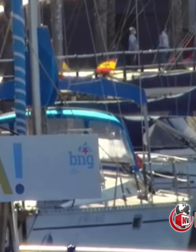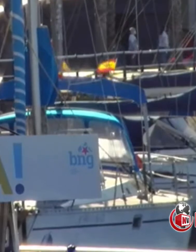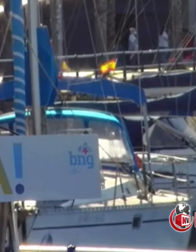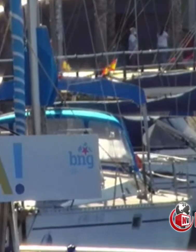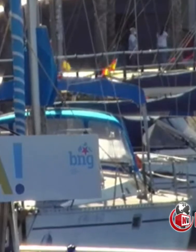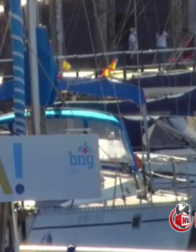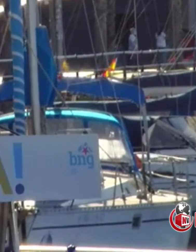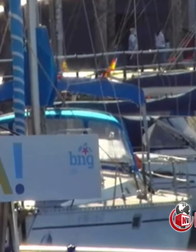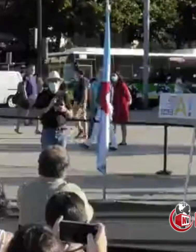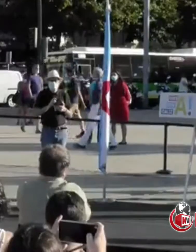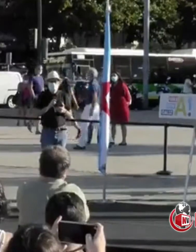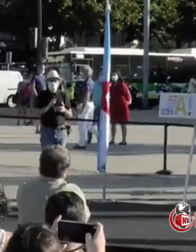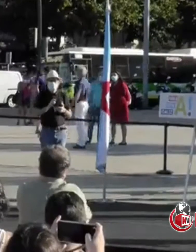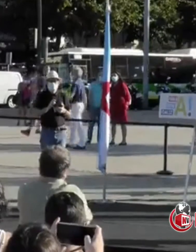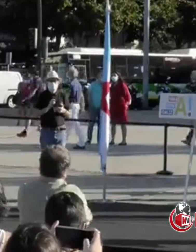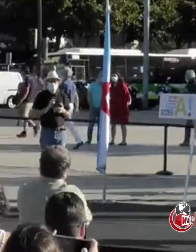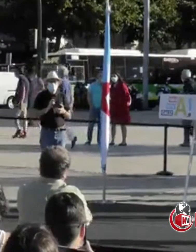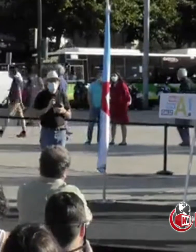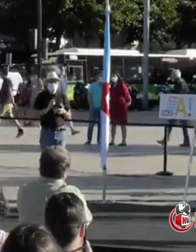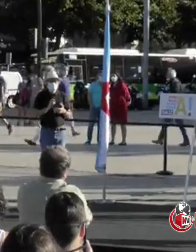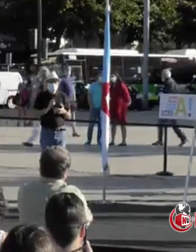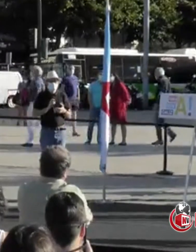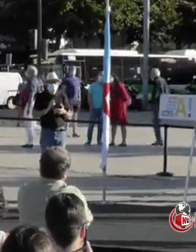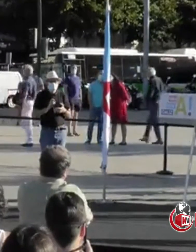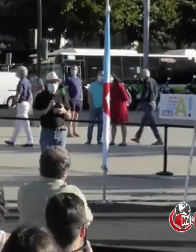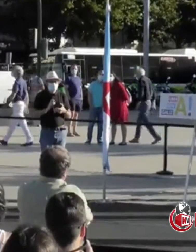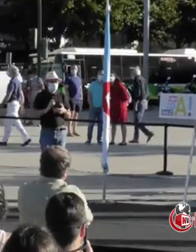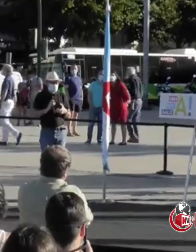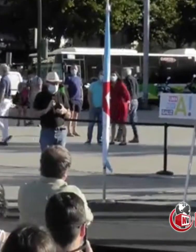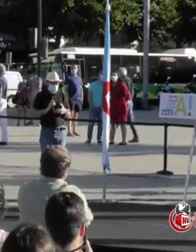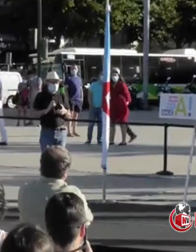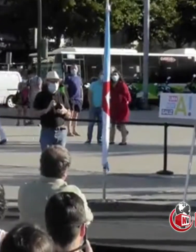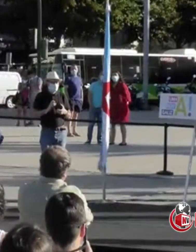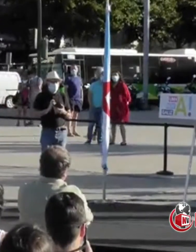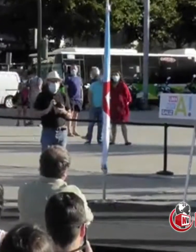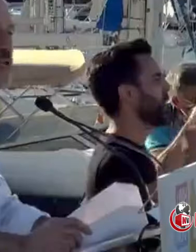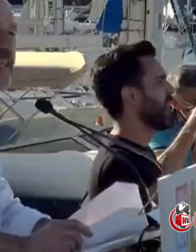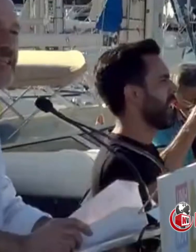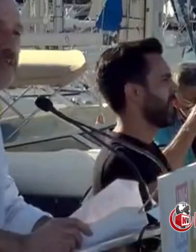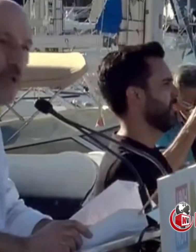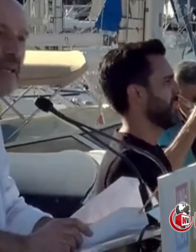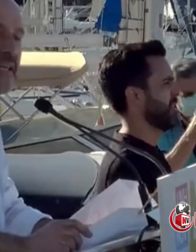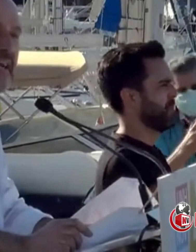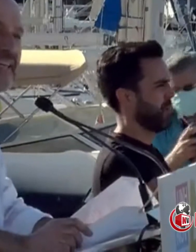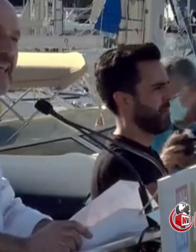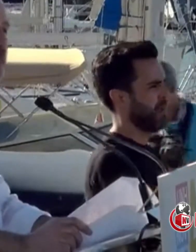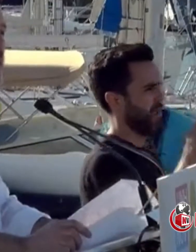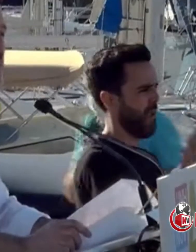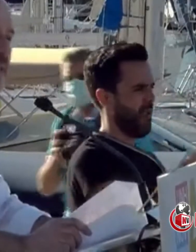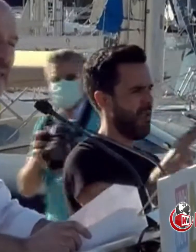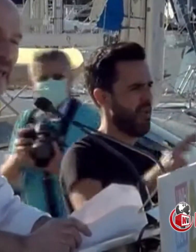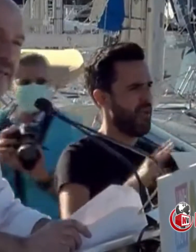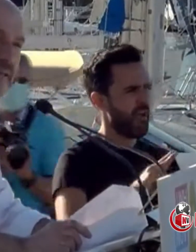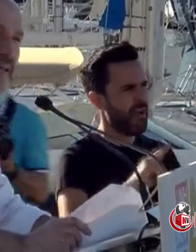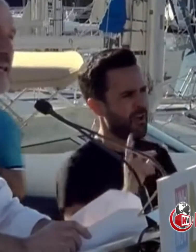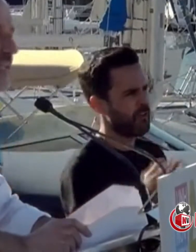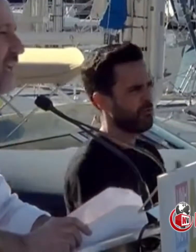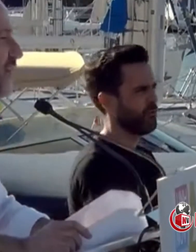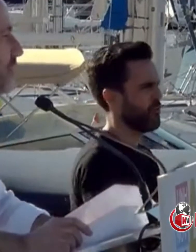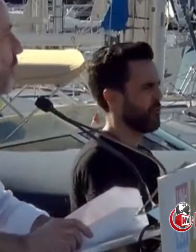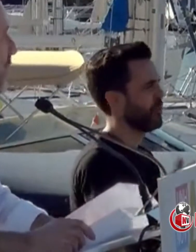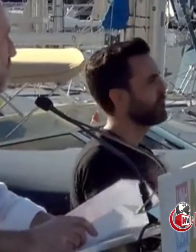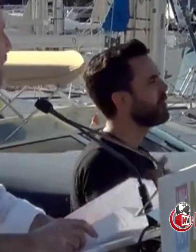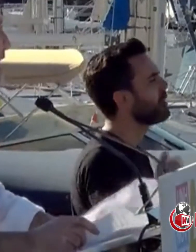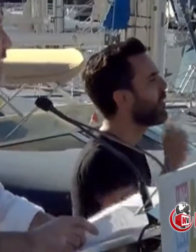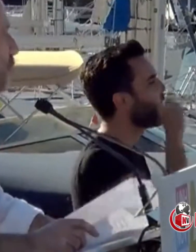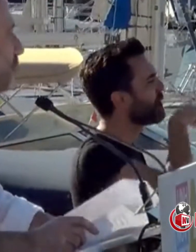acabar co goberno do Partido Popular antes de que o goberno do Partido Popular acabe con todo. Temos que destruir calquera posibilidade de